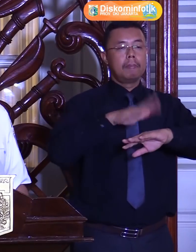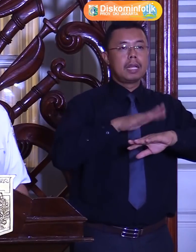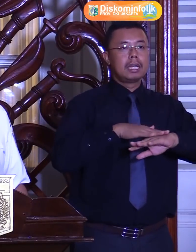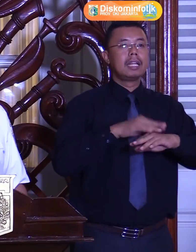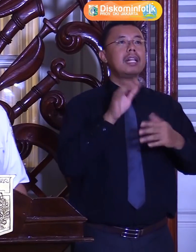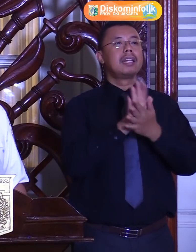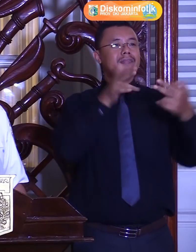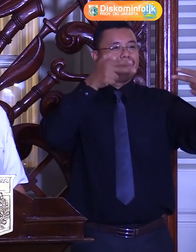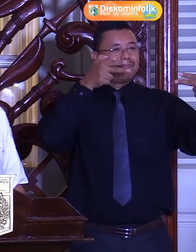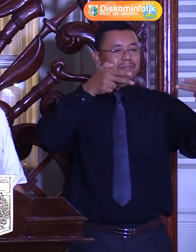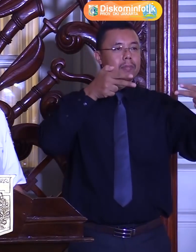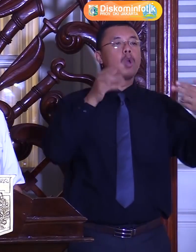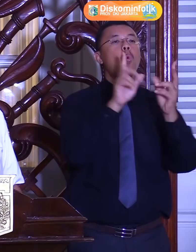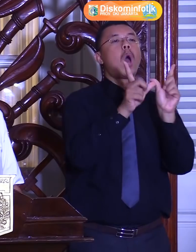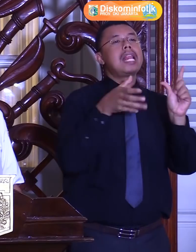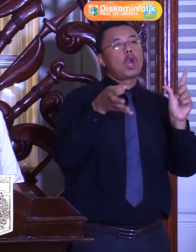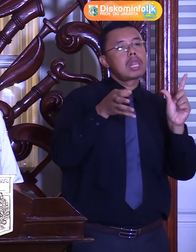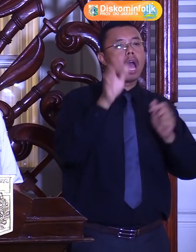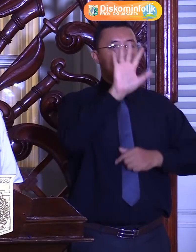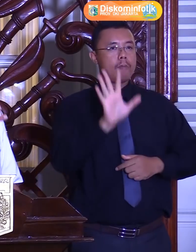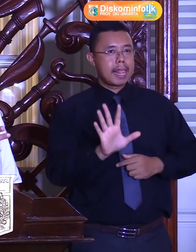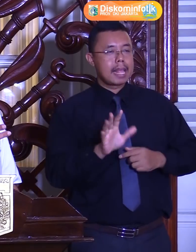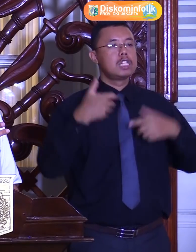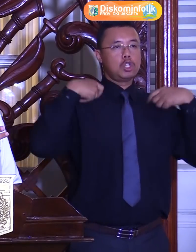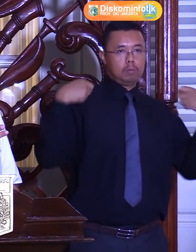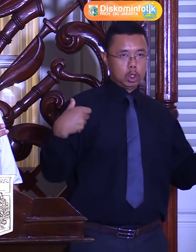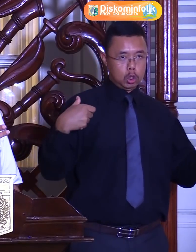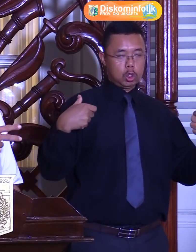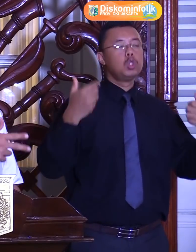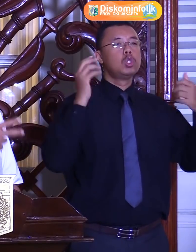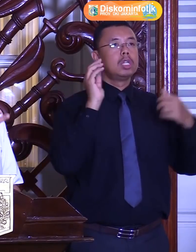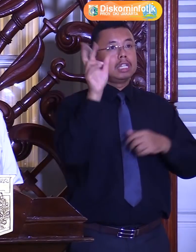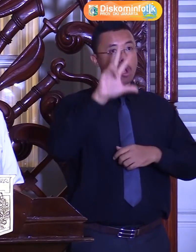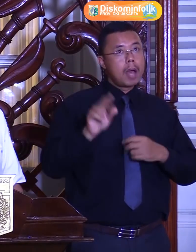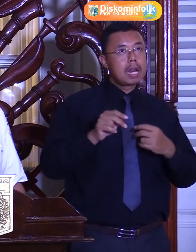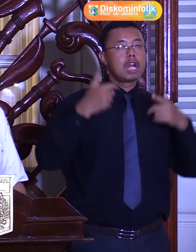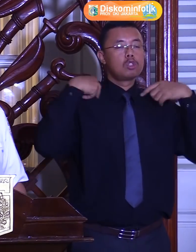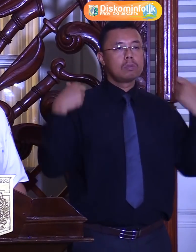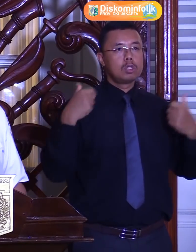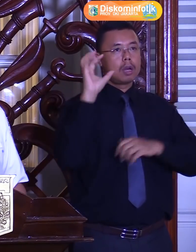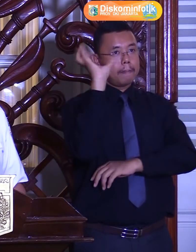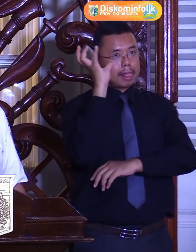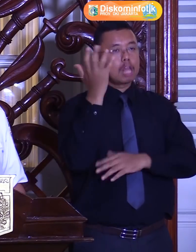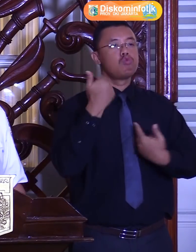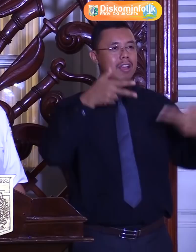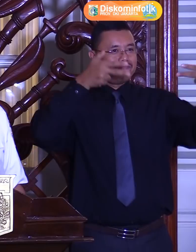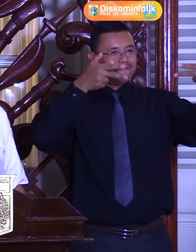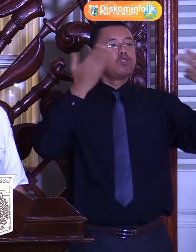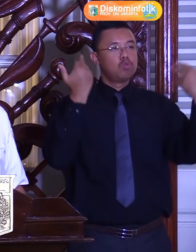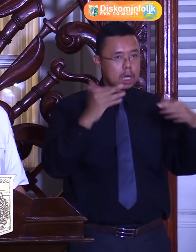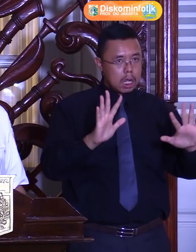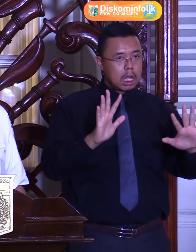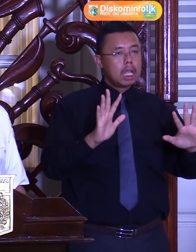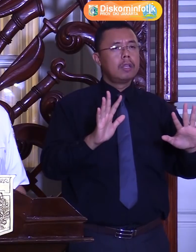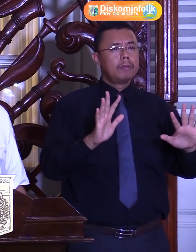video conference para wali kota, para bupati, gubernur, gubernur Jawa Barat, gubernur Banten. Jadi